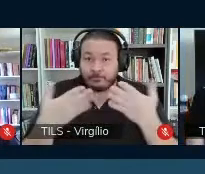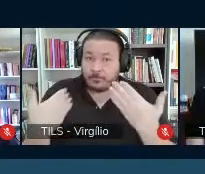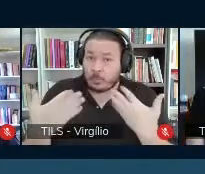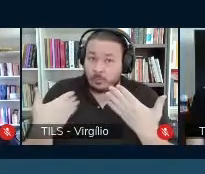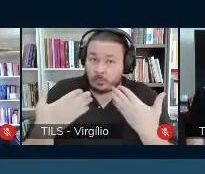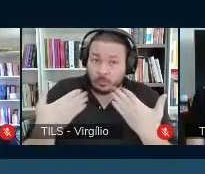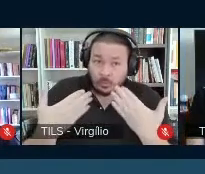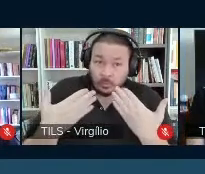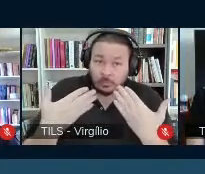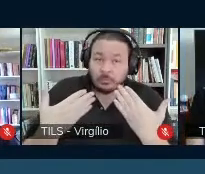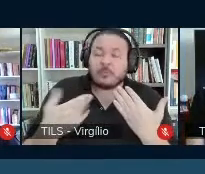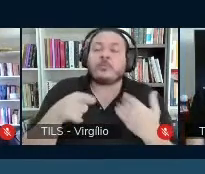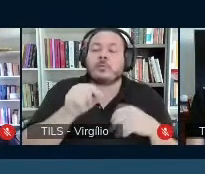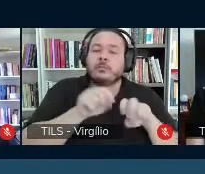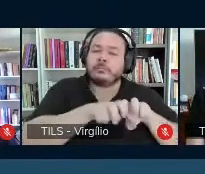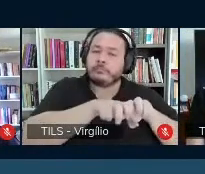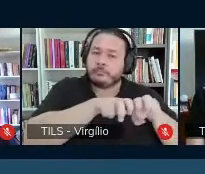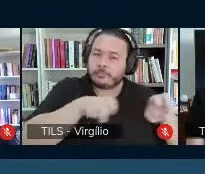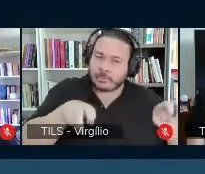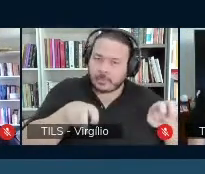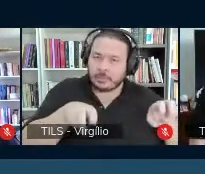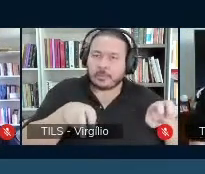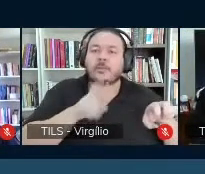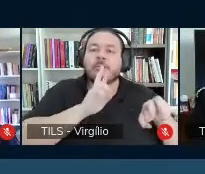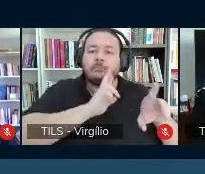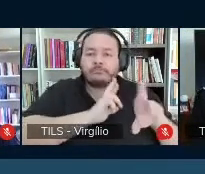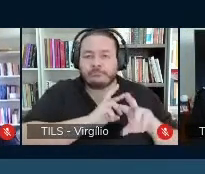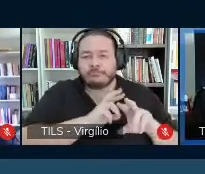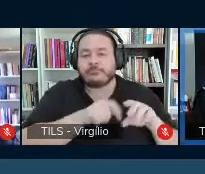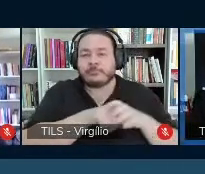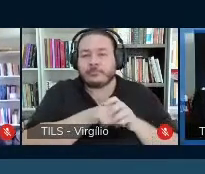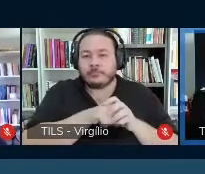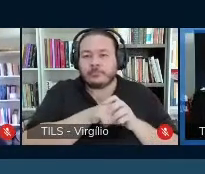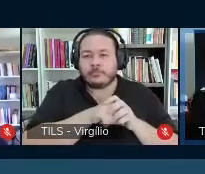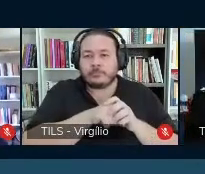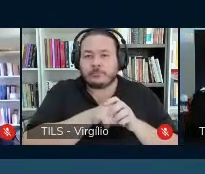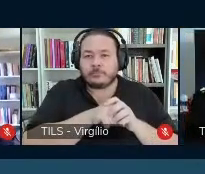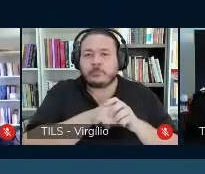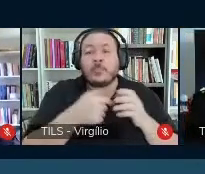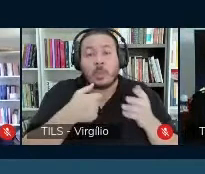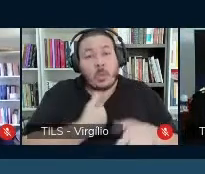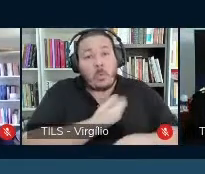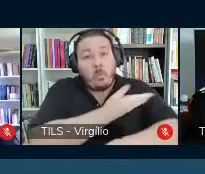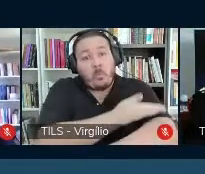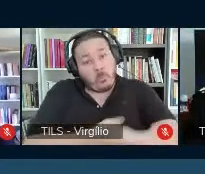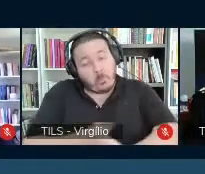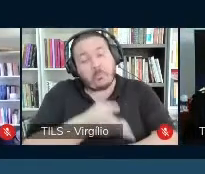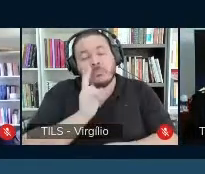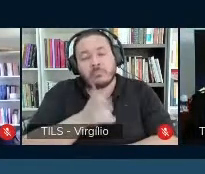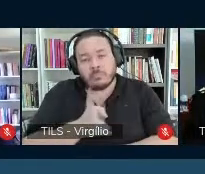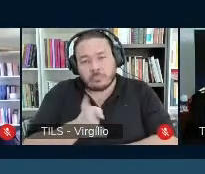conversa entre a banca, né, que eu vou. Normalmente, eu começo